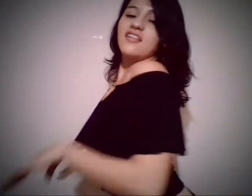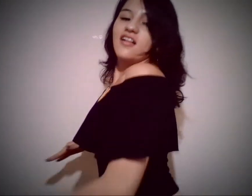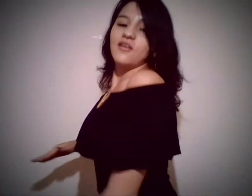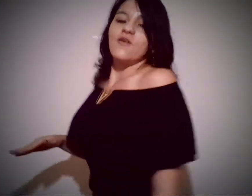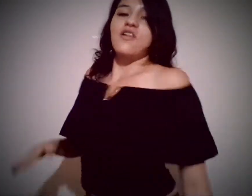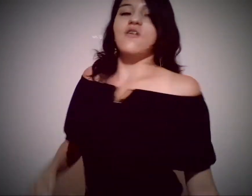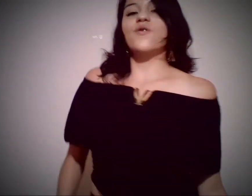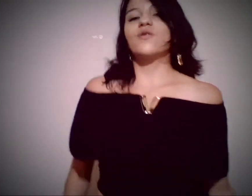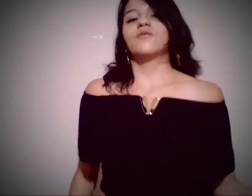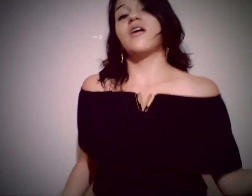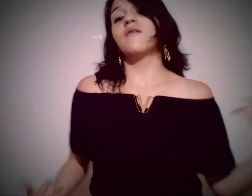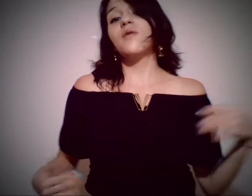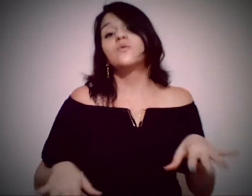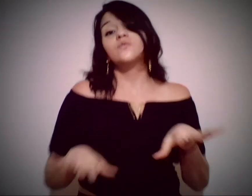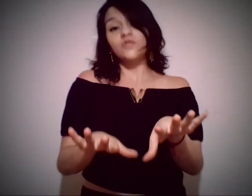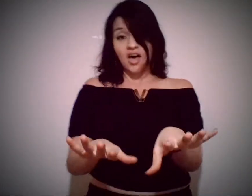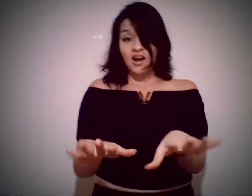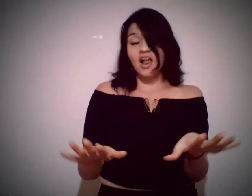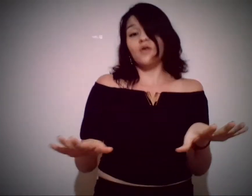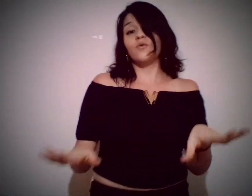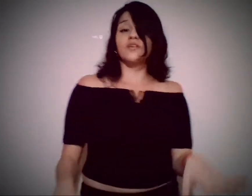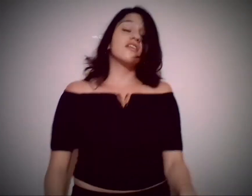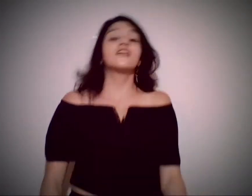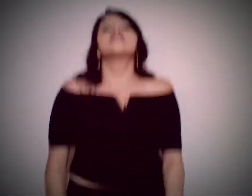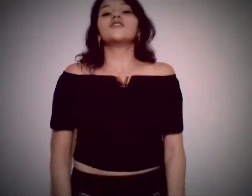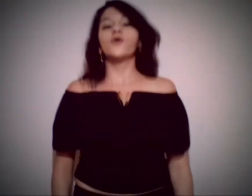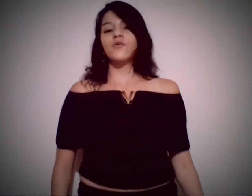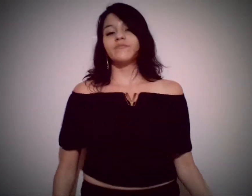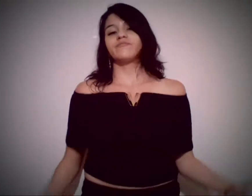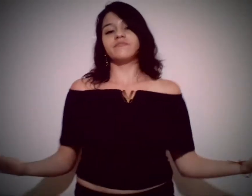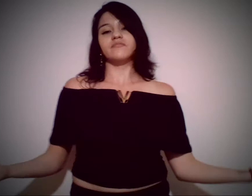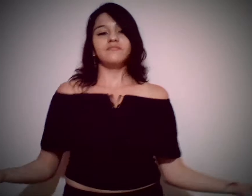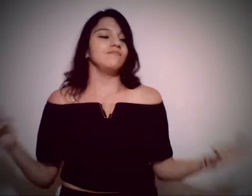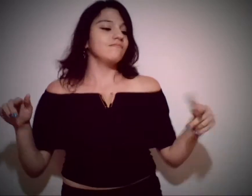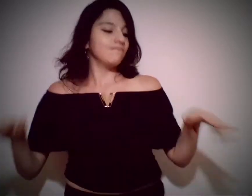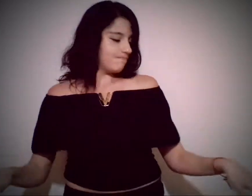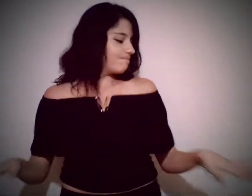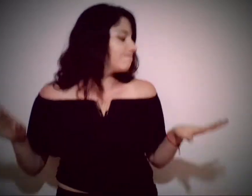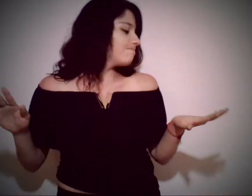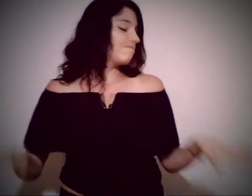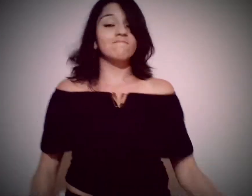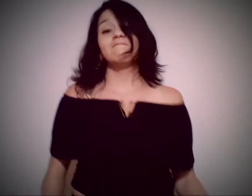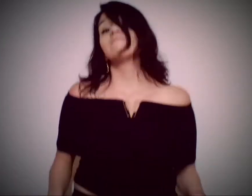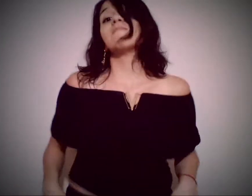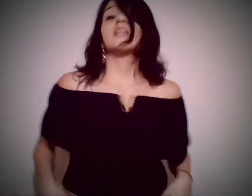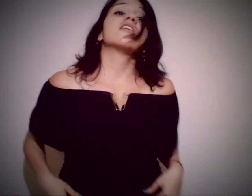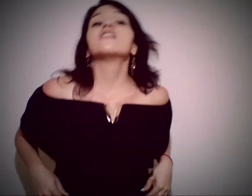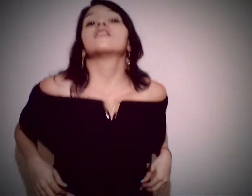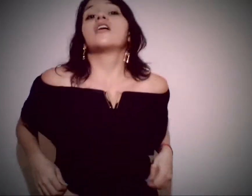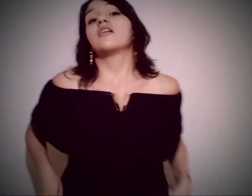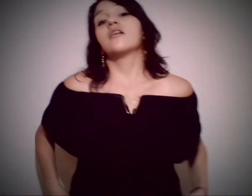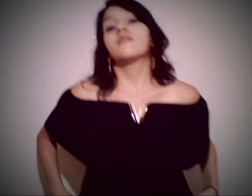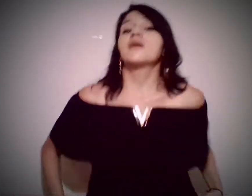dolor, vamos a juntar la luna y el sol Huyendo del pasado, en cada madrugada